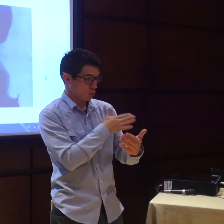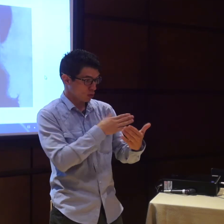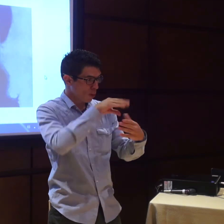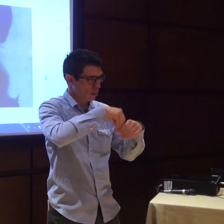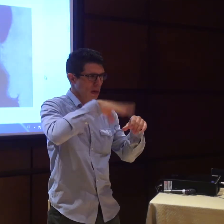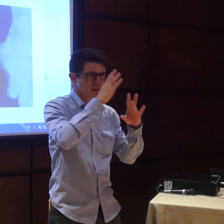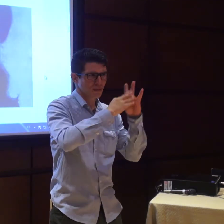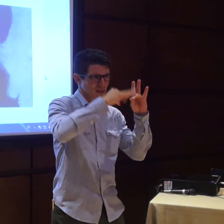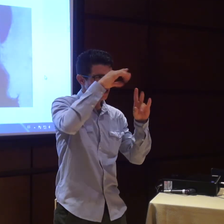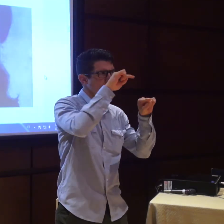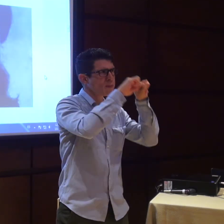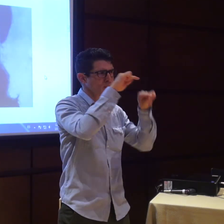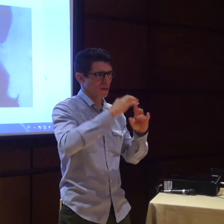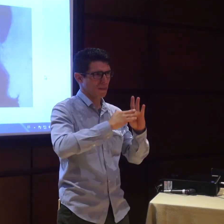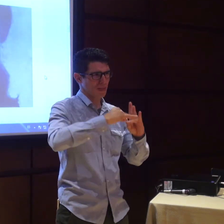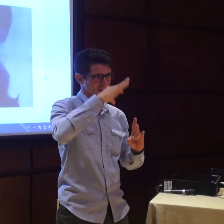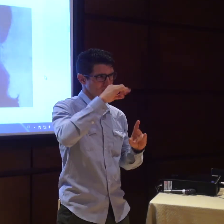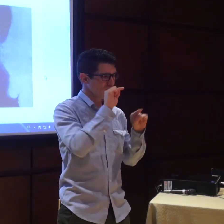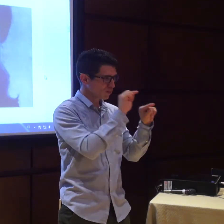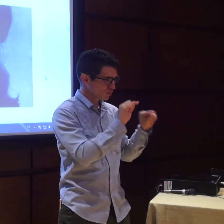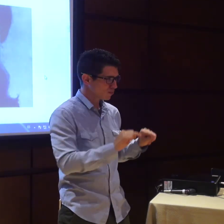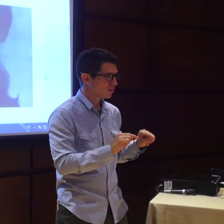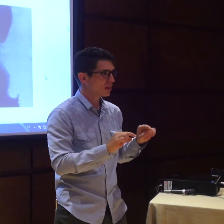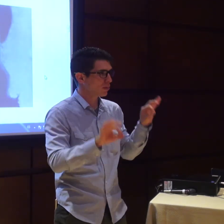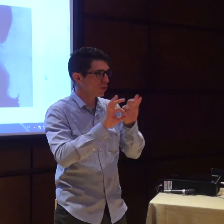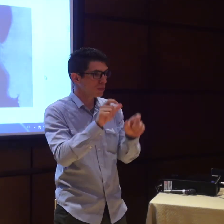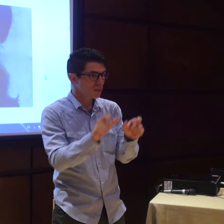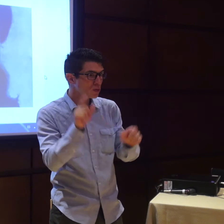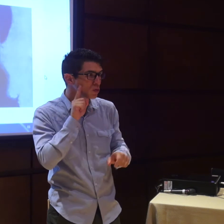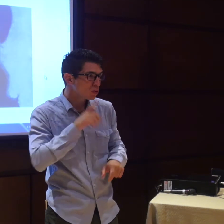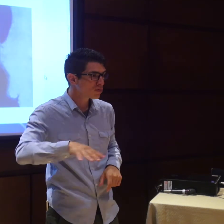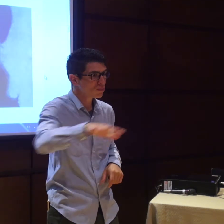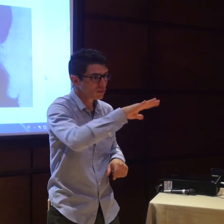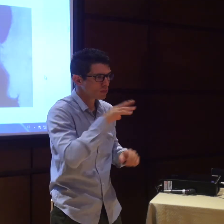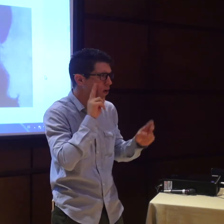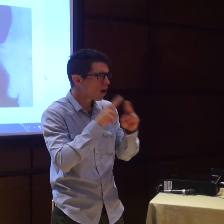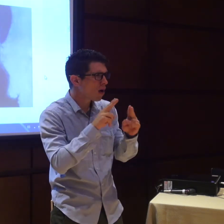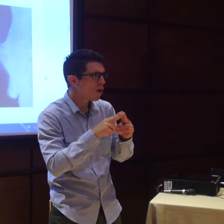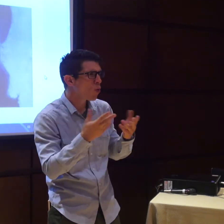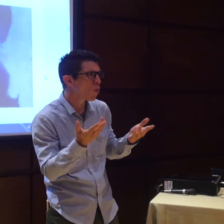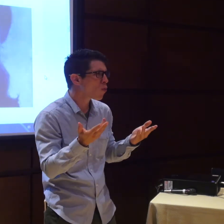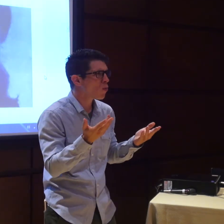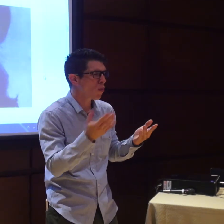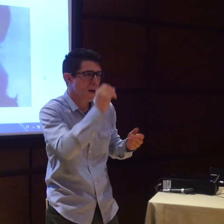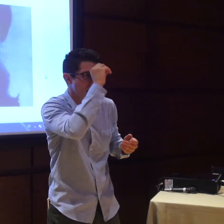Entonces a veces hay una relación de la música con la historia de vida de las personas. Creo que es muy importante que las